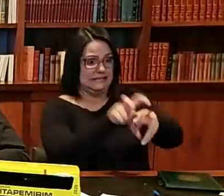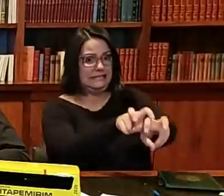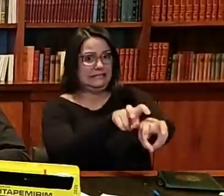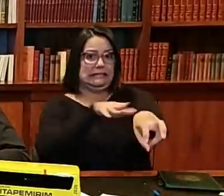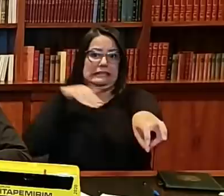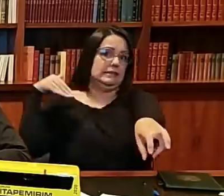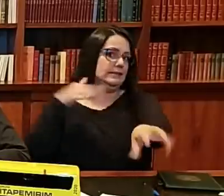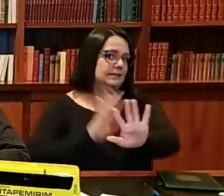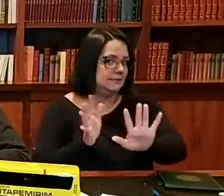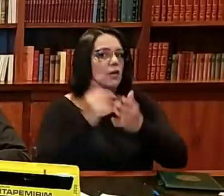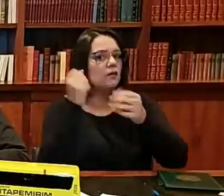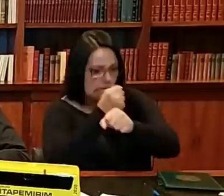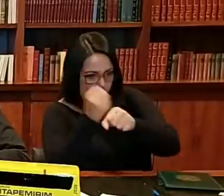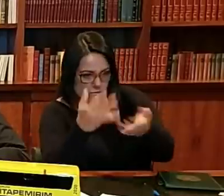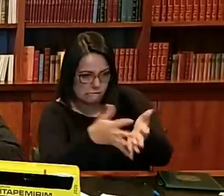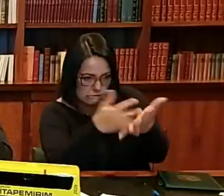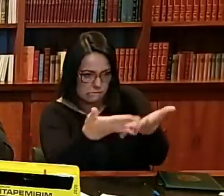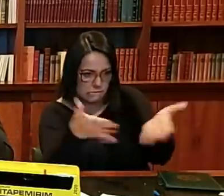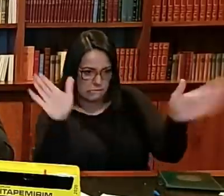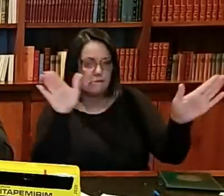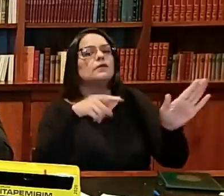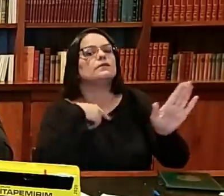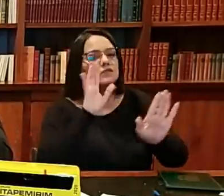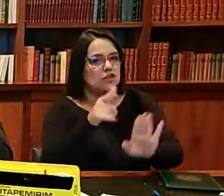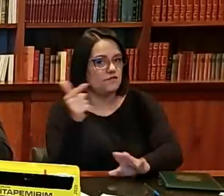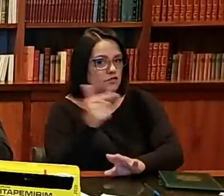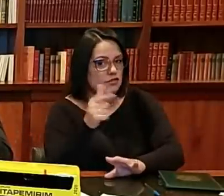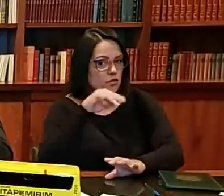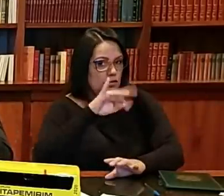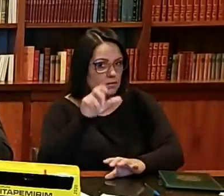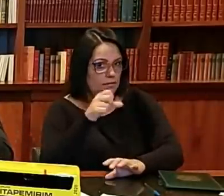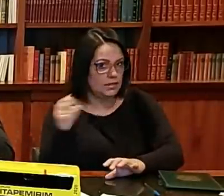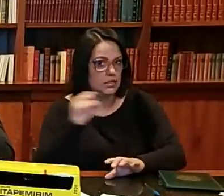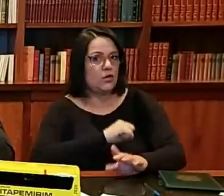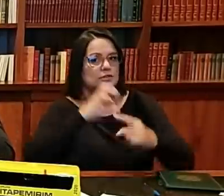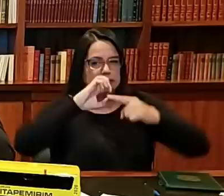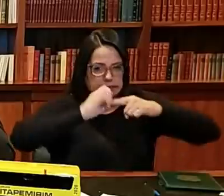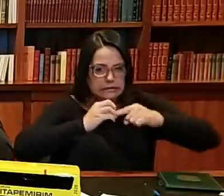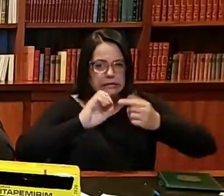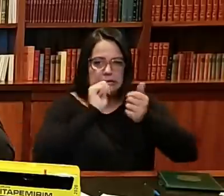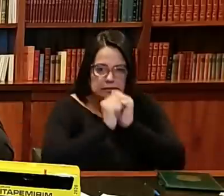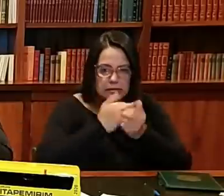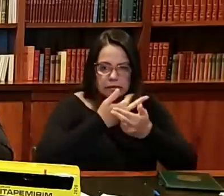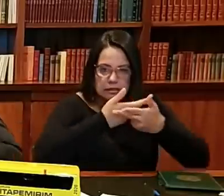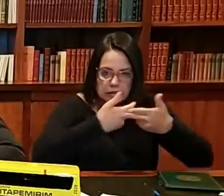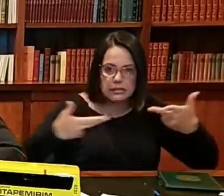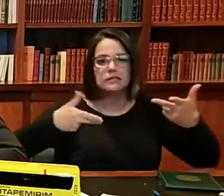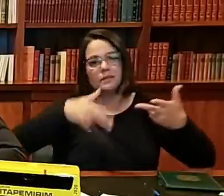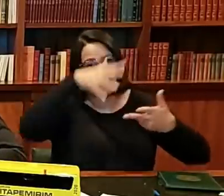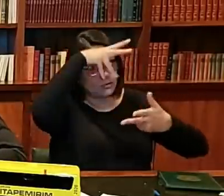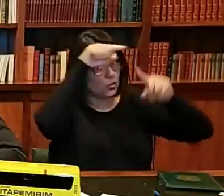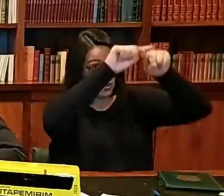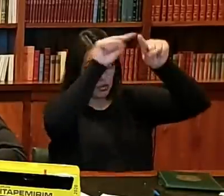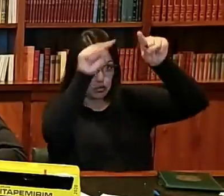descendo 22 milhões de toneladas de grãos do Mato Grosso para Santos via ferrovia, e isso vai crescer muito nos próximos anos. Então